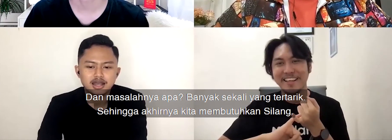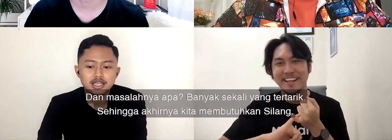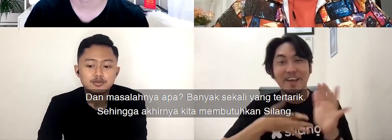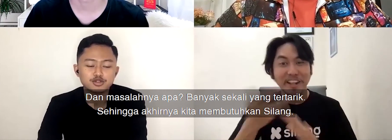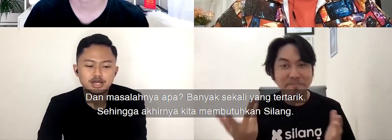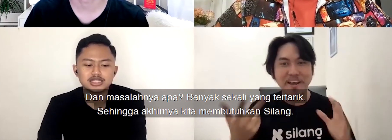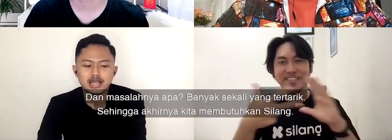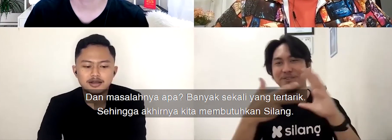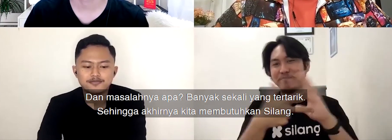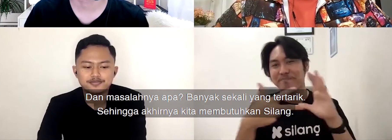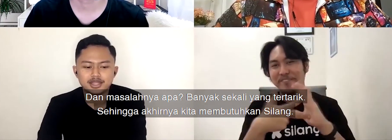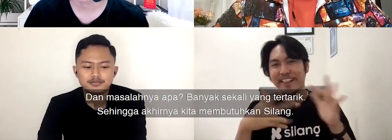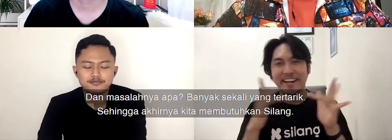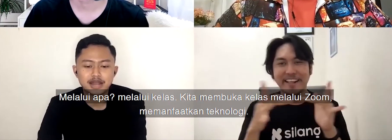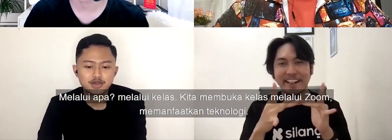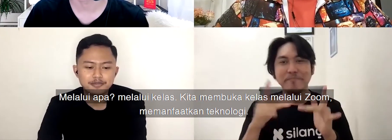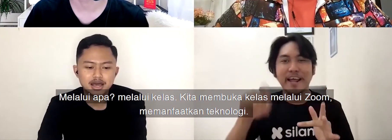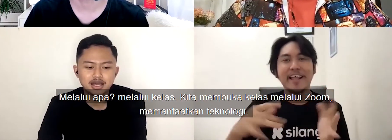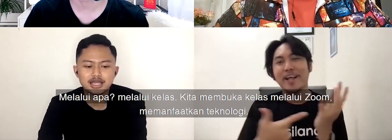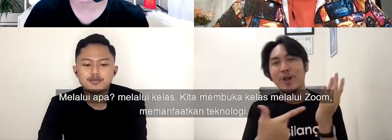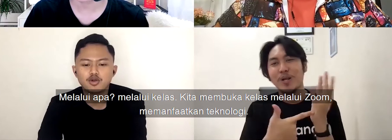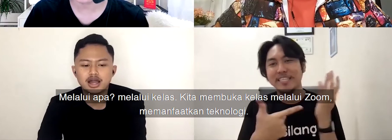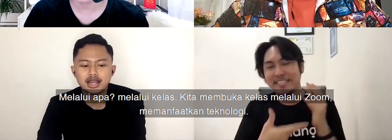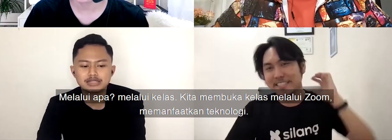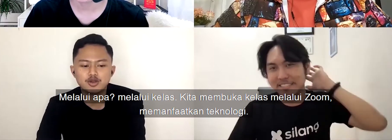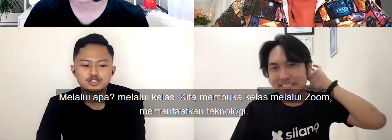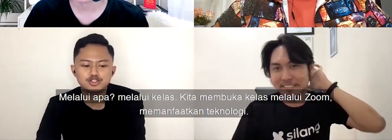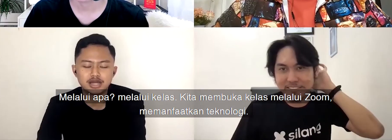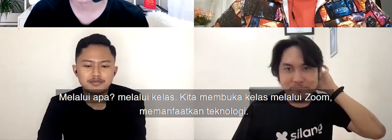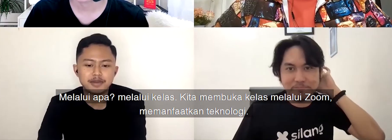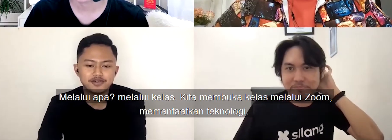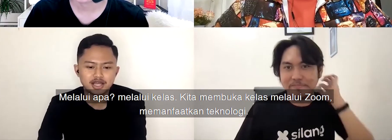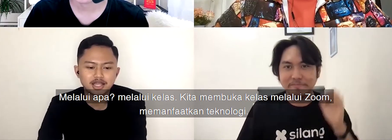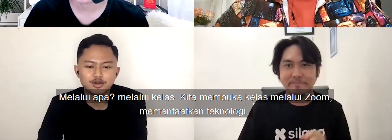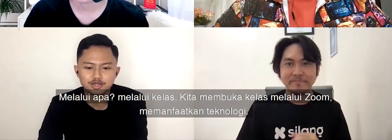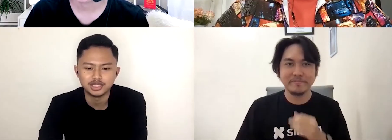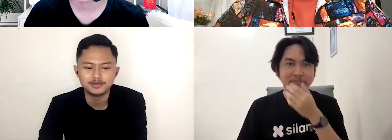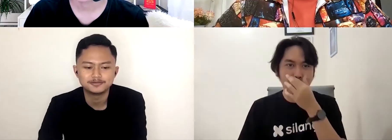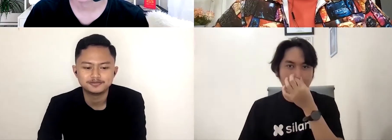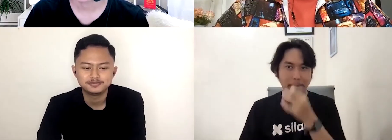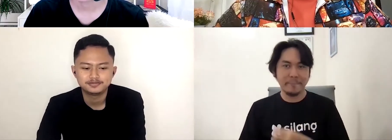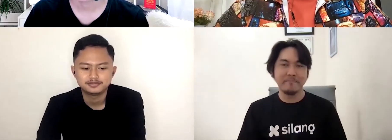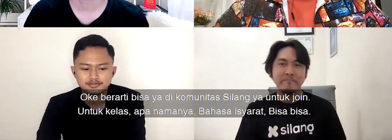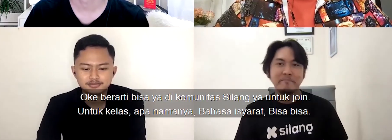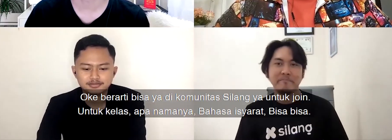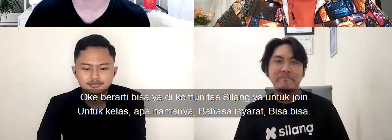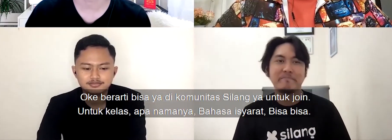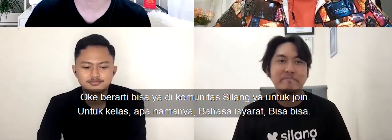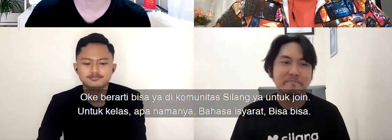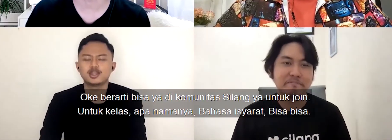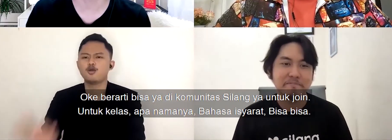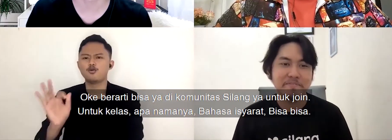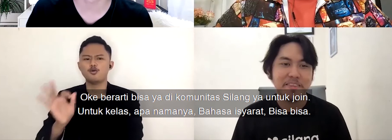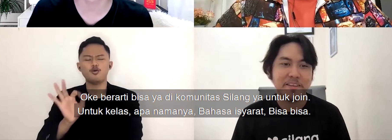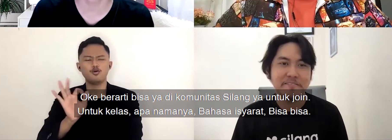akhir membutuhkan silam melalui apa kita membuka kelas medium dengan memanfaatkan teknologi Oke